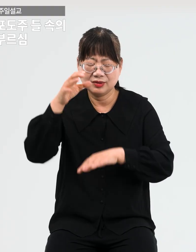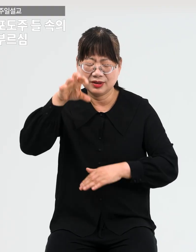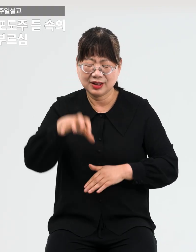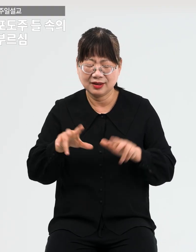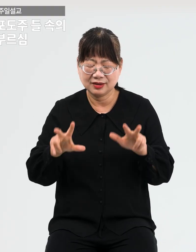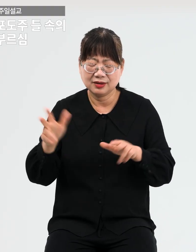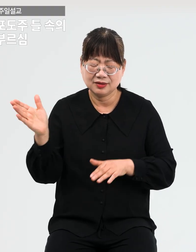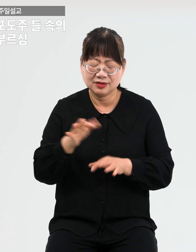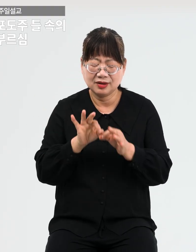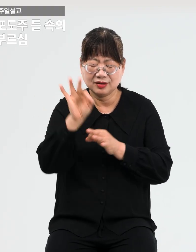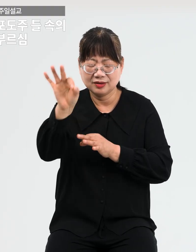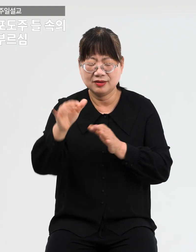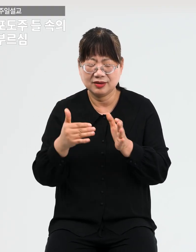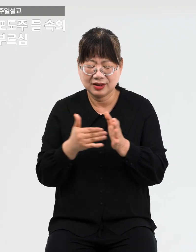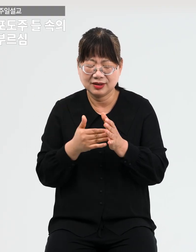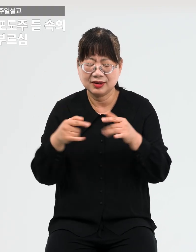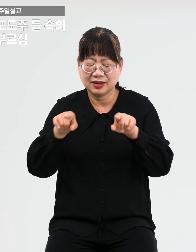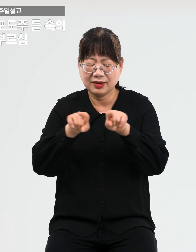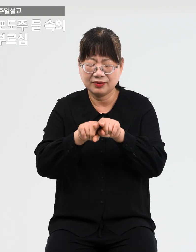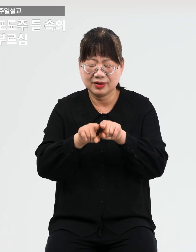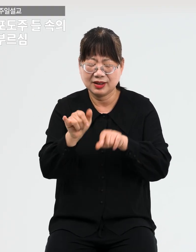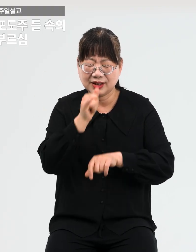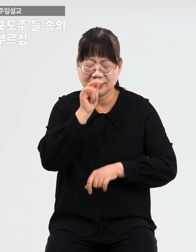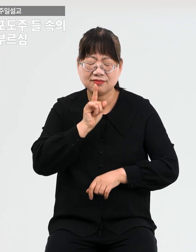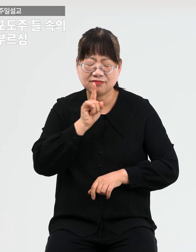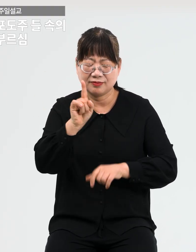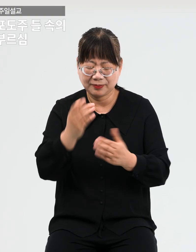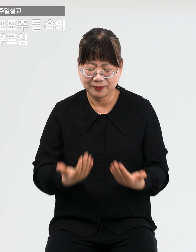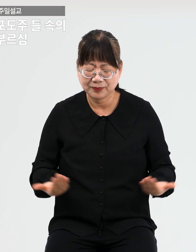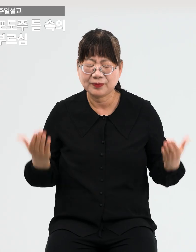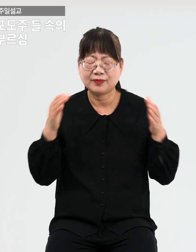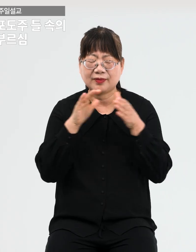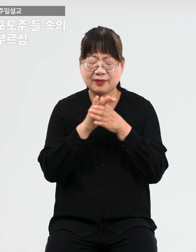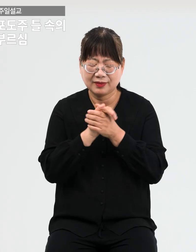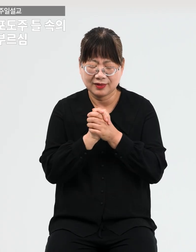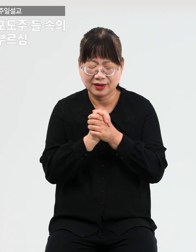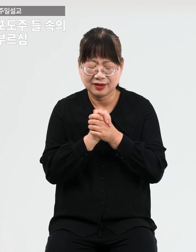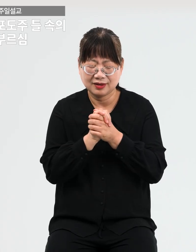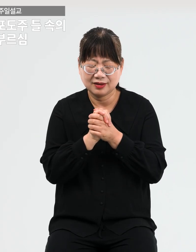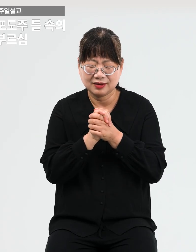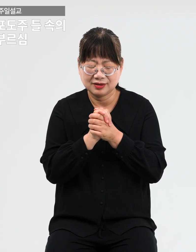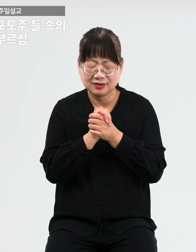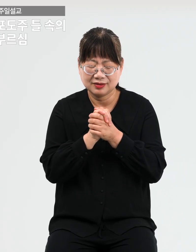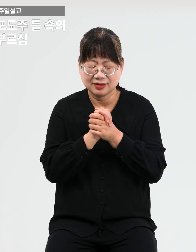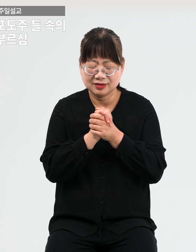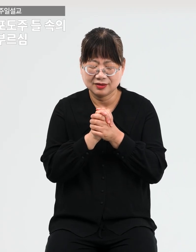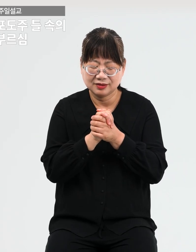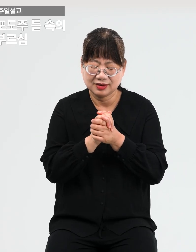이제로부터 영원토록 함께 있을지어다. 아멘.